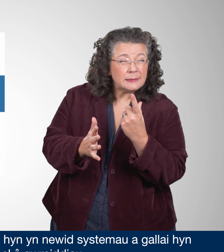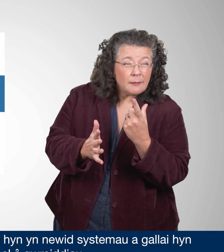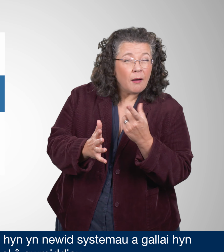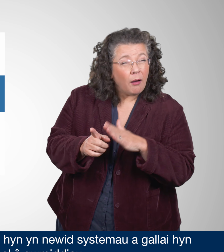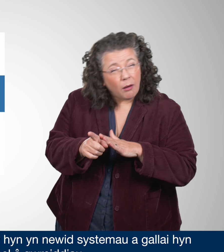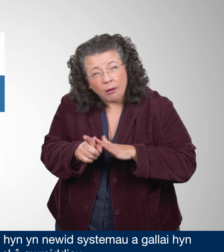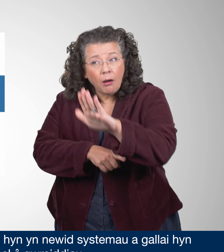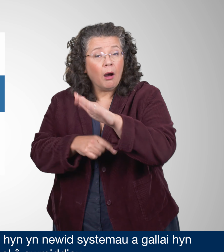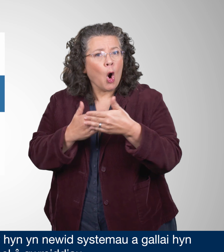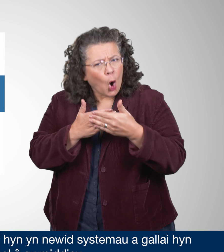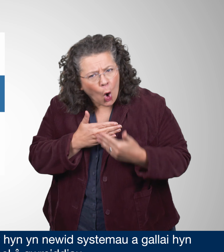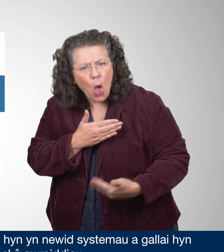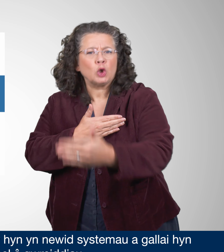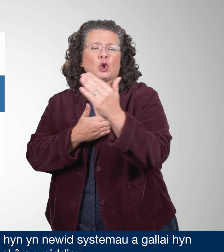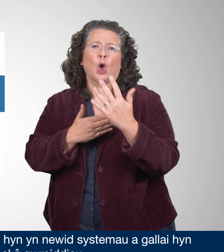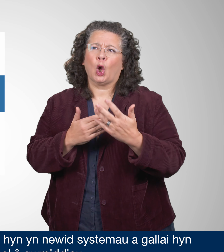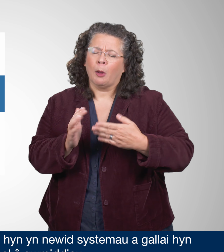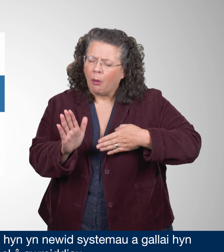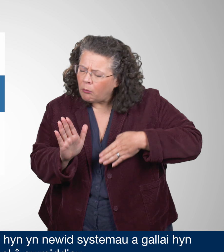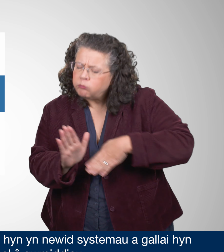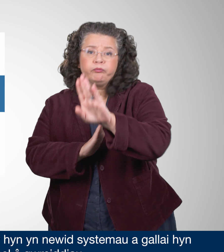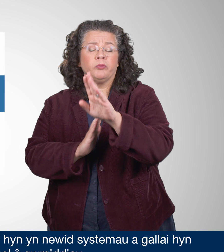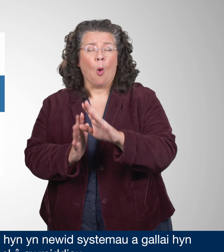parhaol a thrawsnewidiol.